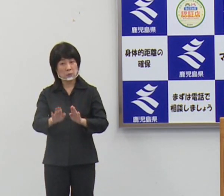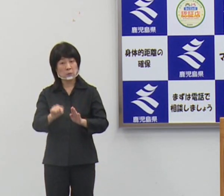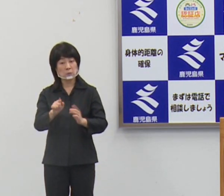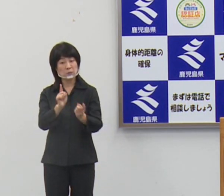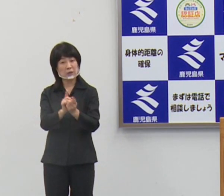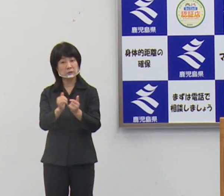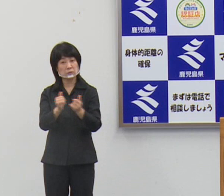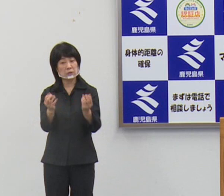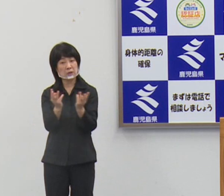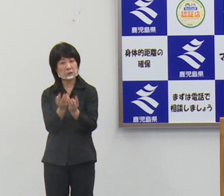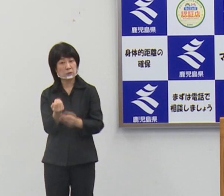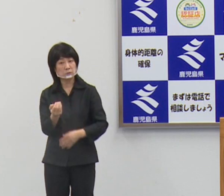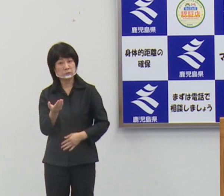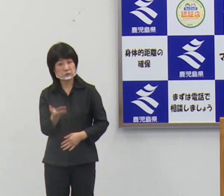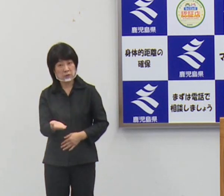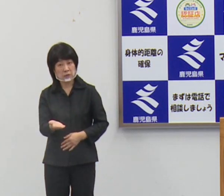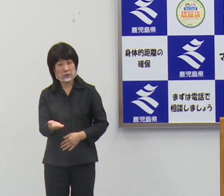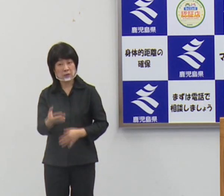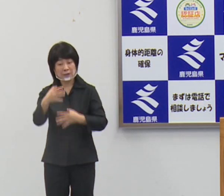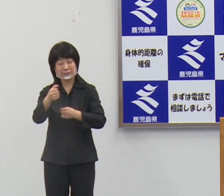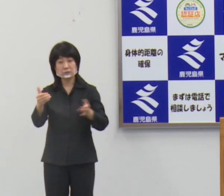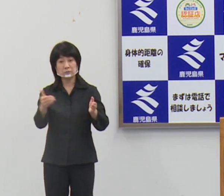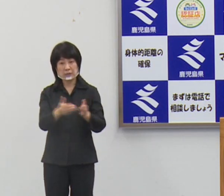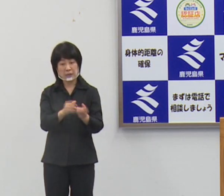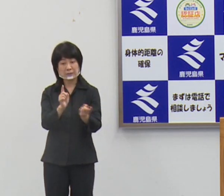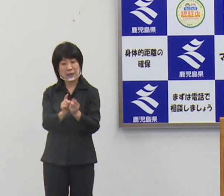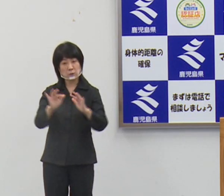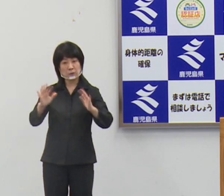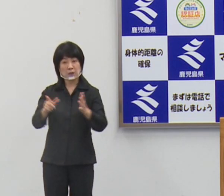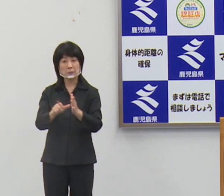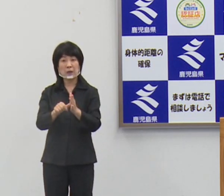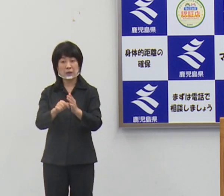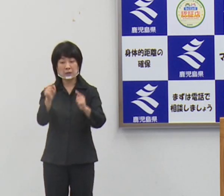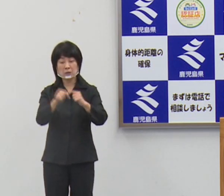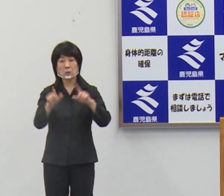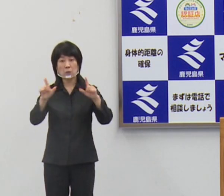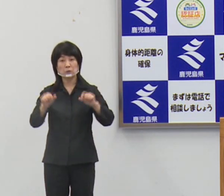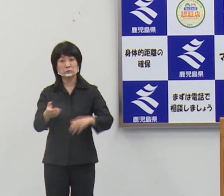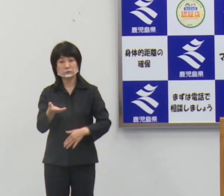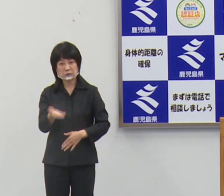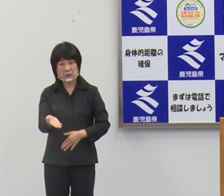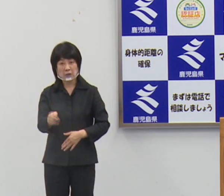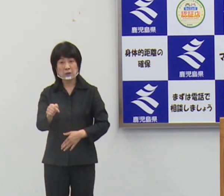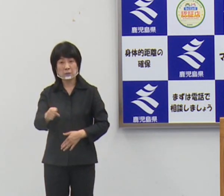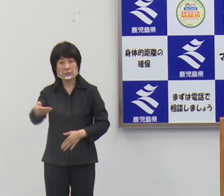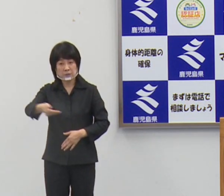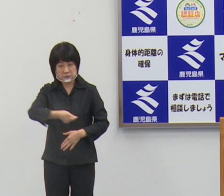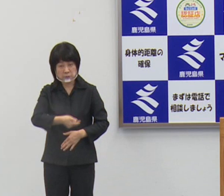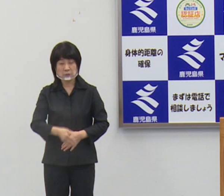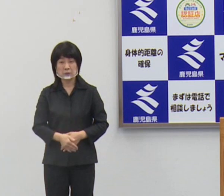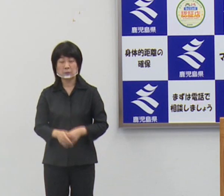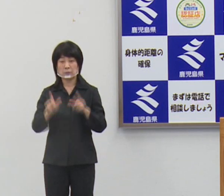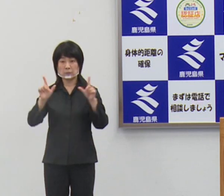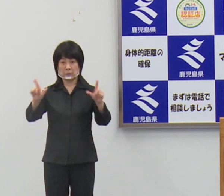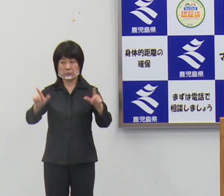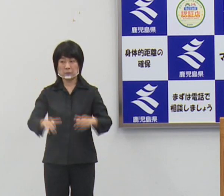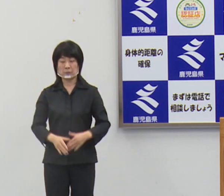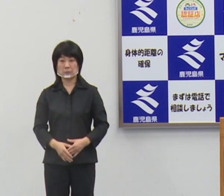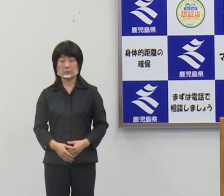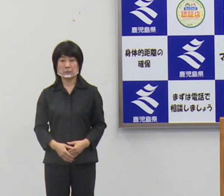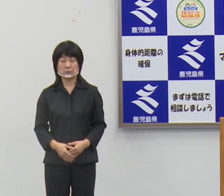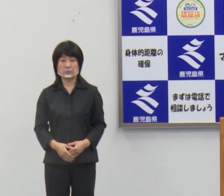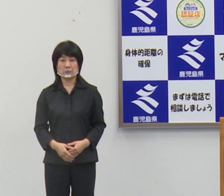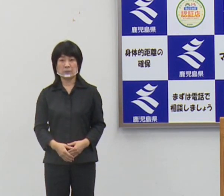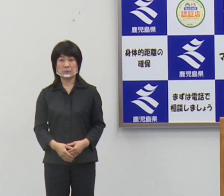った対象があるのかというところと、いつまでに対応しない場合は公表に踏み切るというのは今方針なんでしょうか。 今です